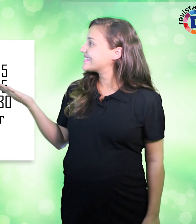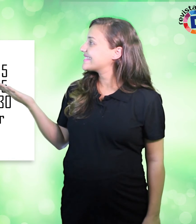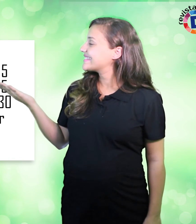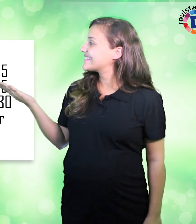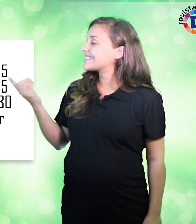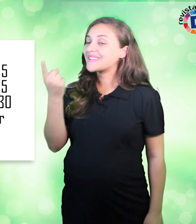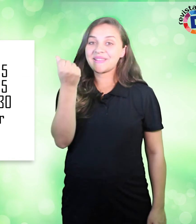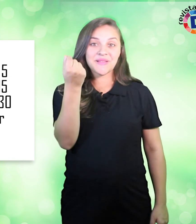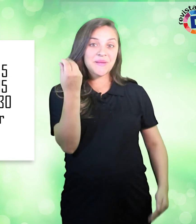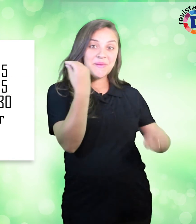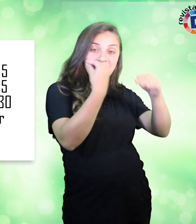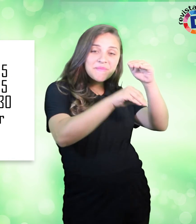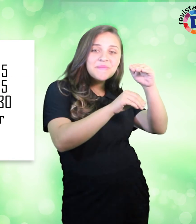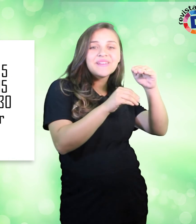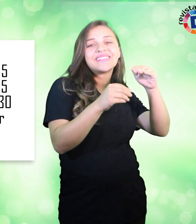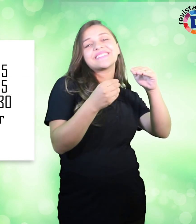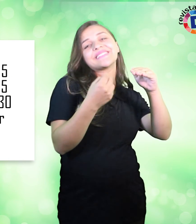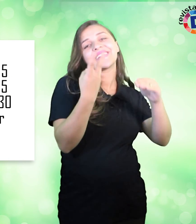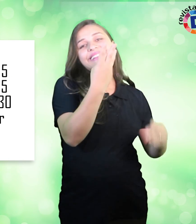1234530 para doar R$30,